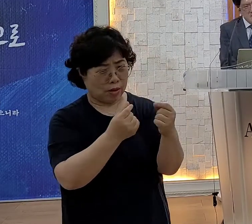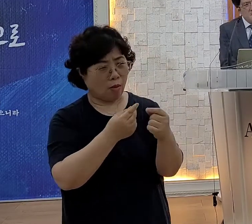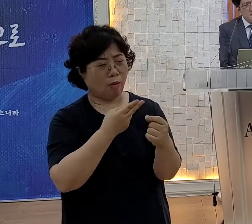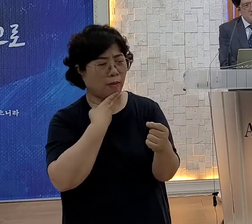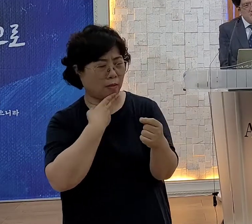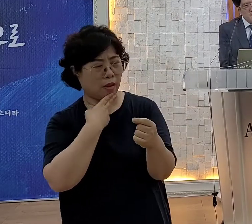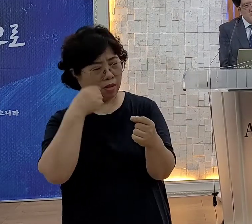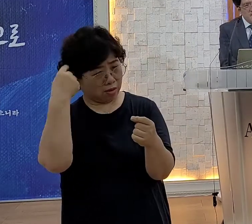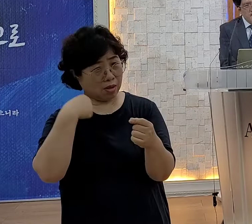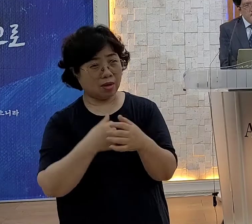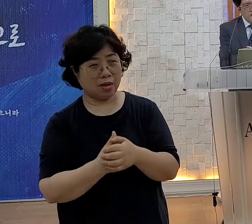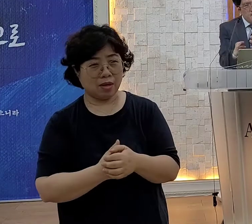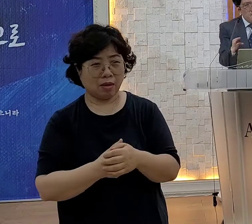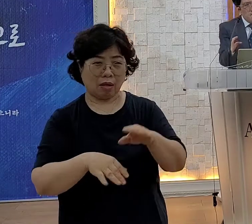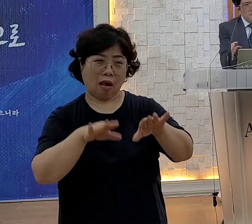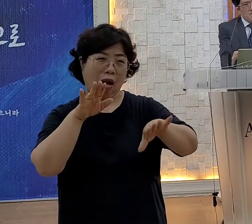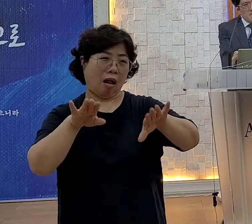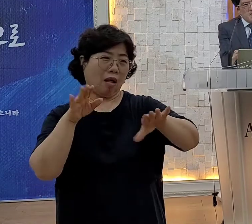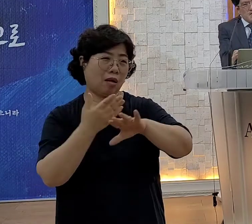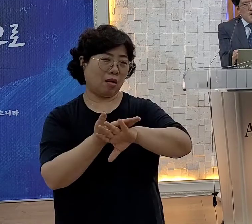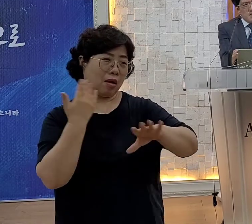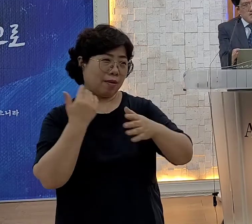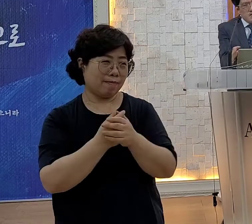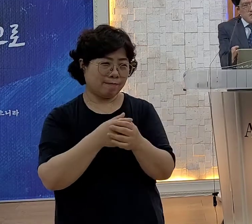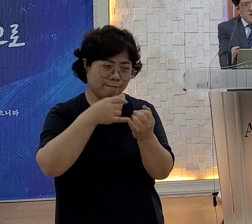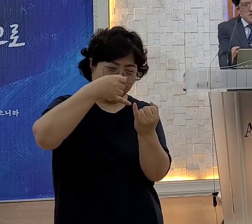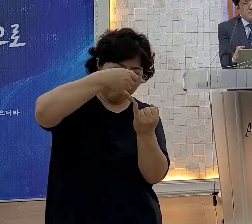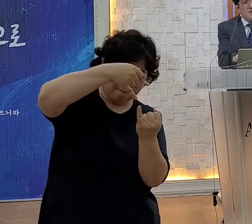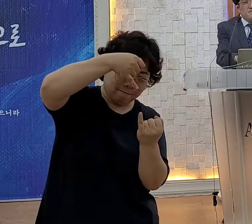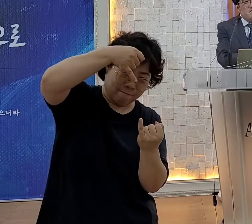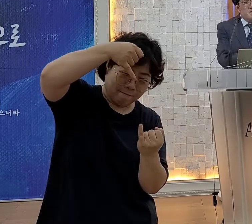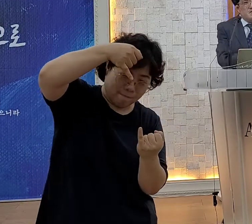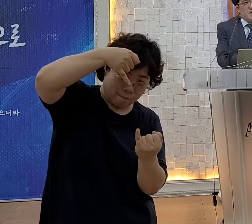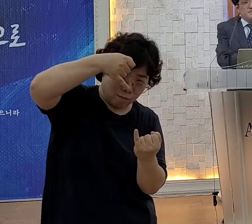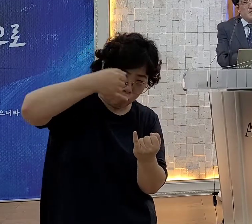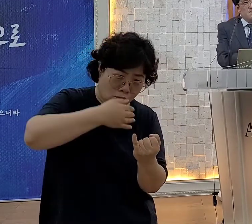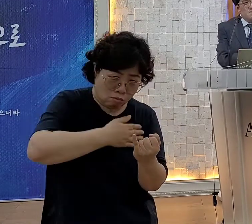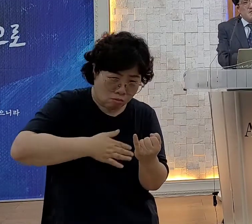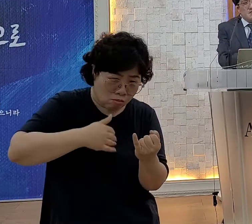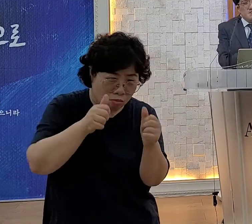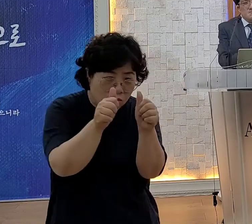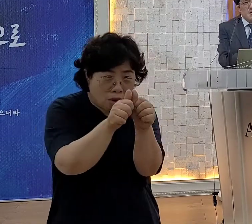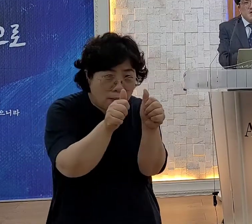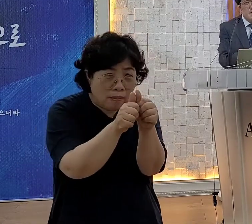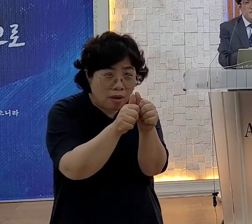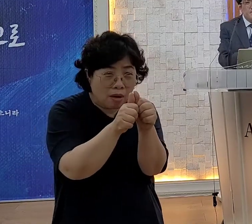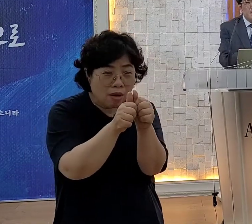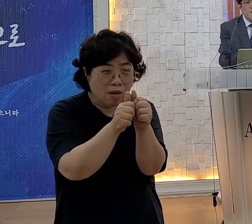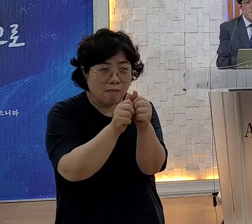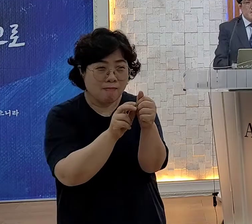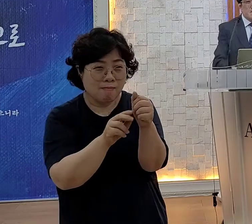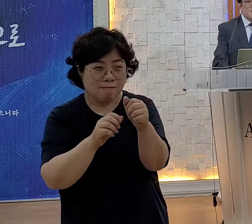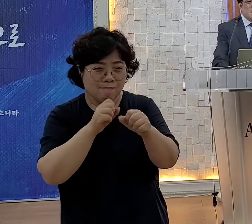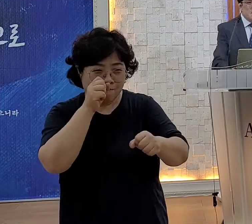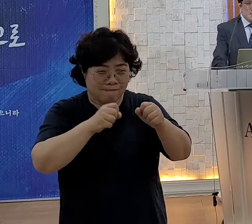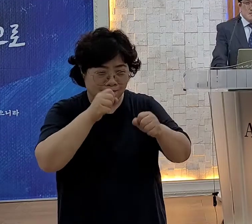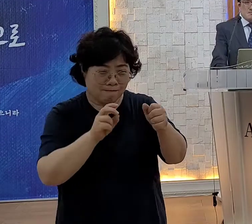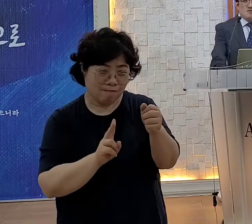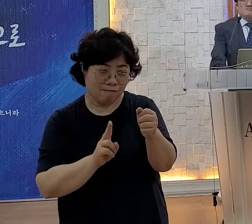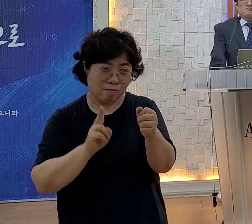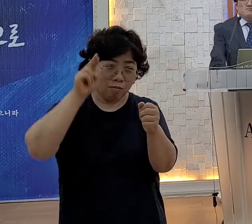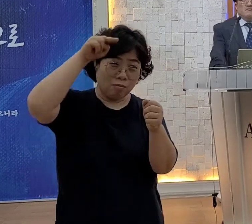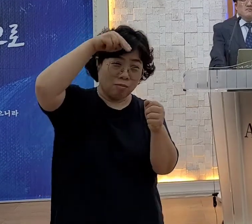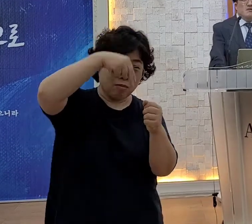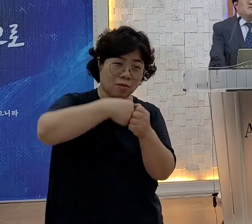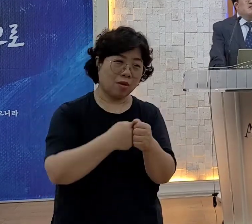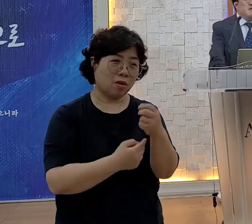걸 진짜 느꼈습니다. 그 호리호리하게 가냘프게 보이던 그 남자 우상혁 선수가